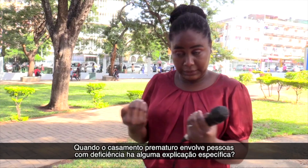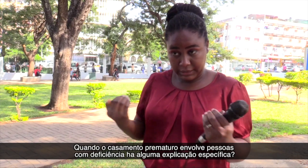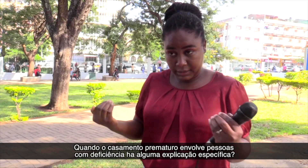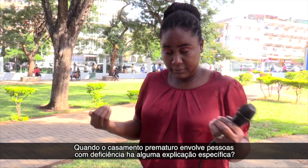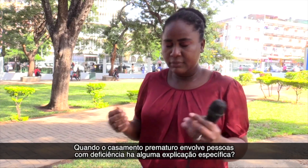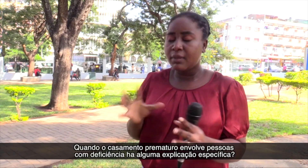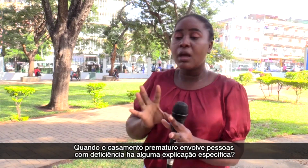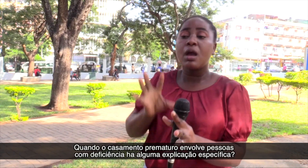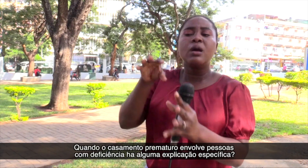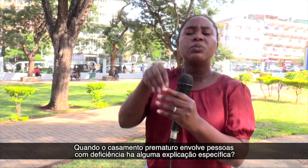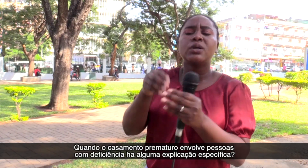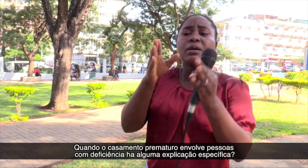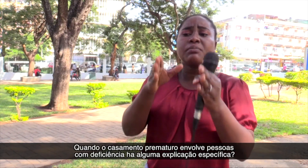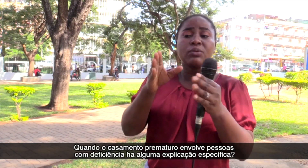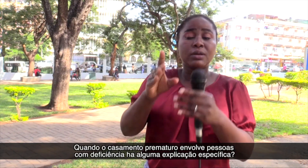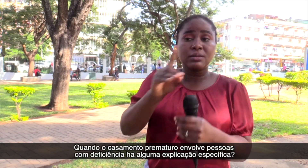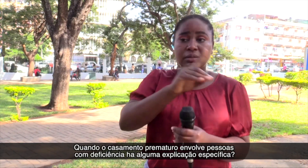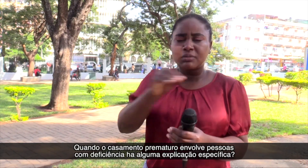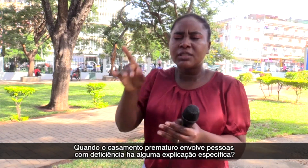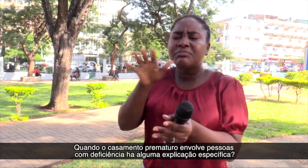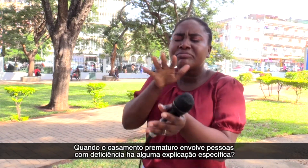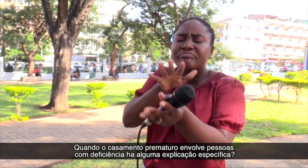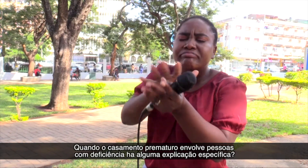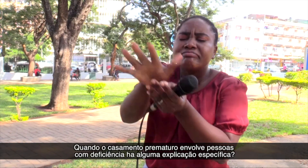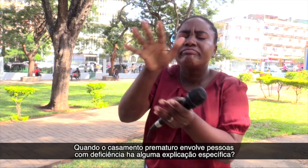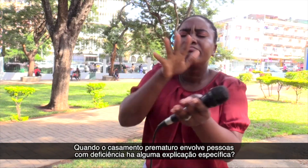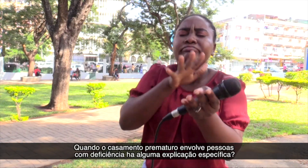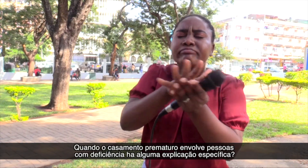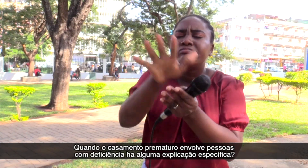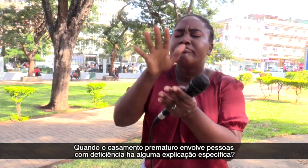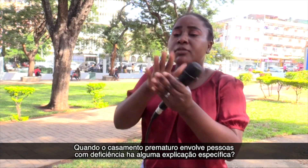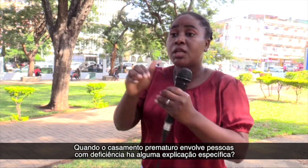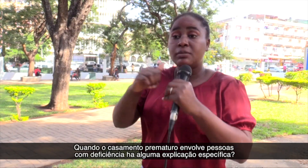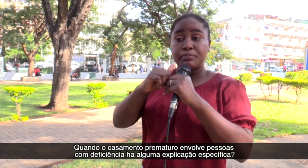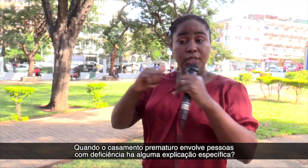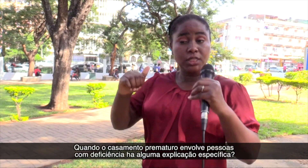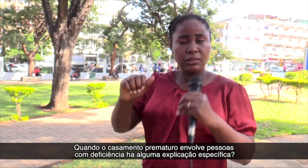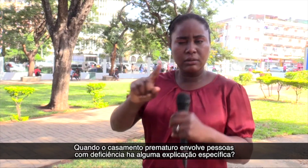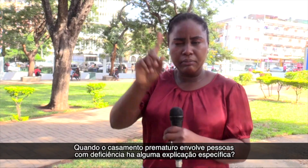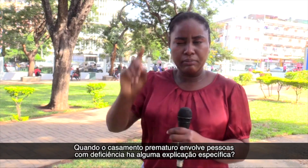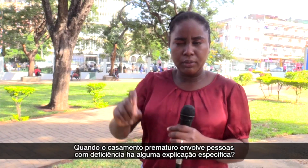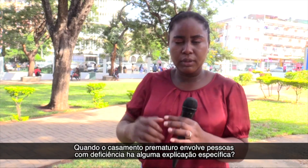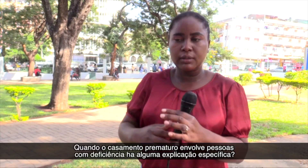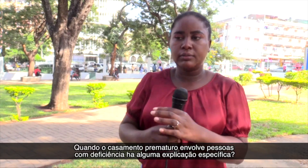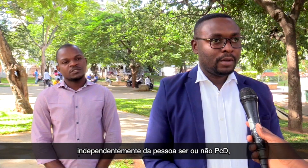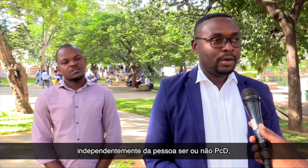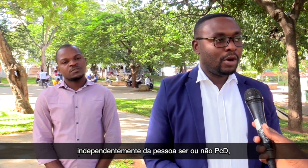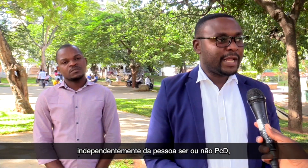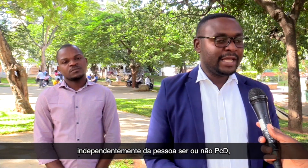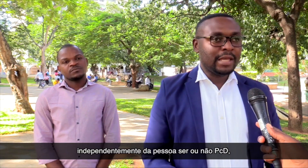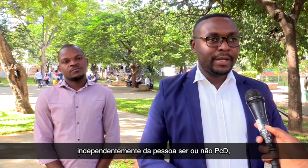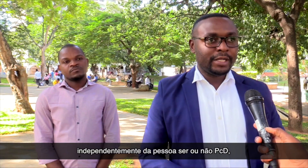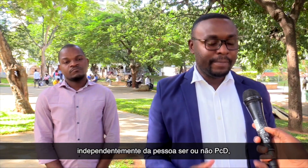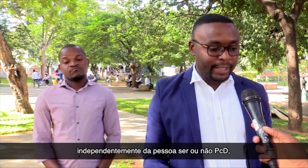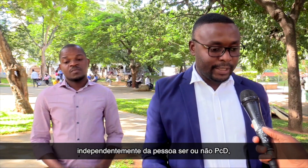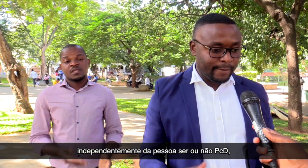Quando o casamento prematuro envolve pessoas com deficiência, há alguma explicação específica?